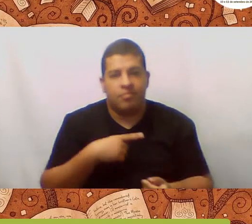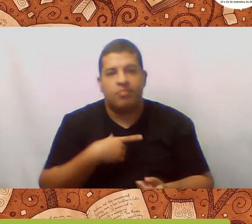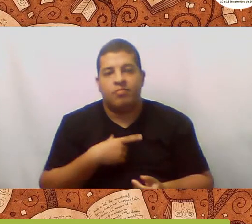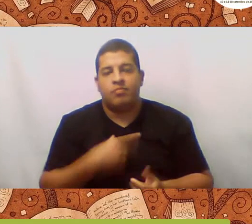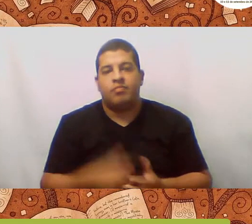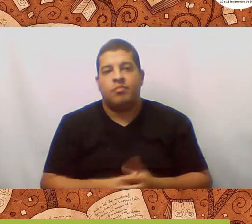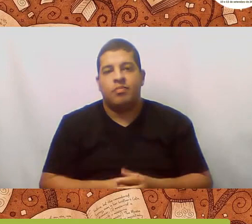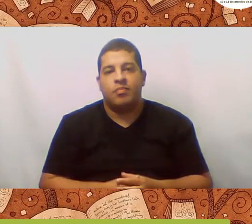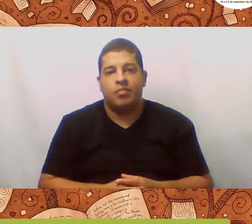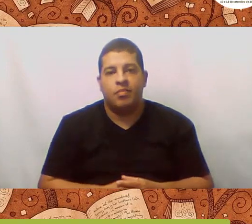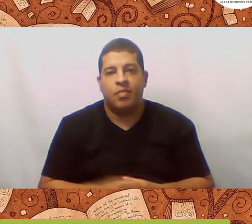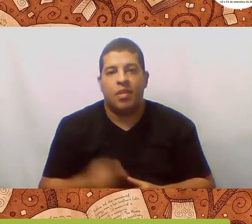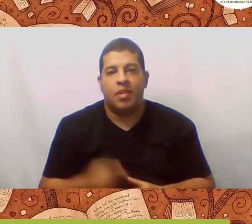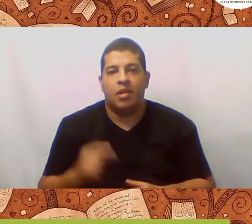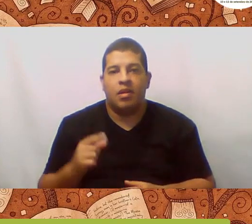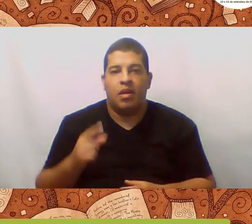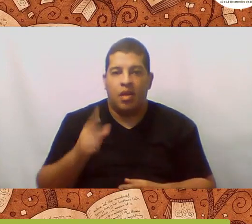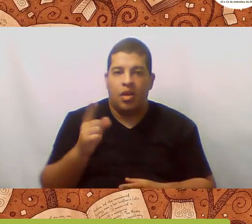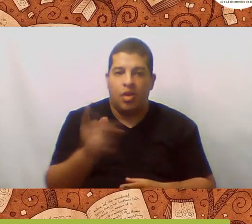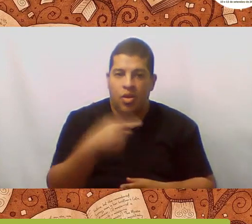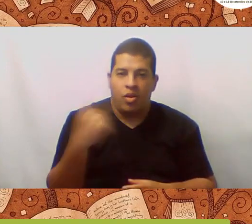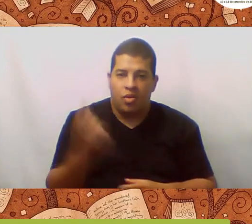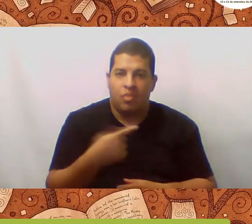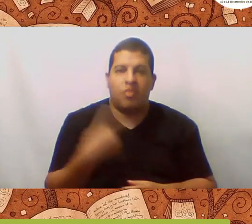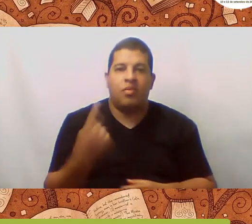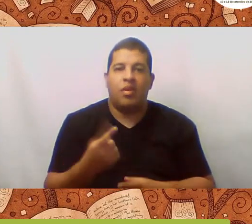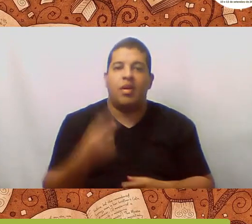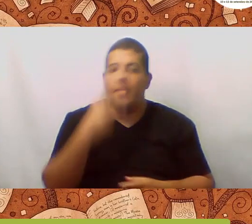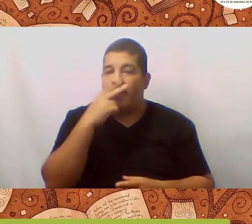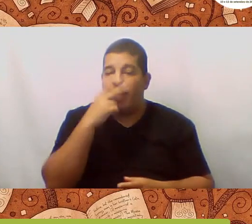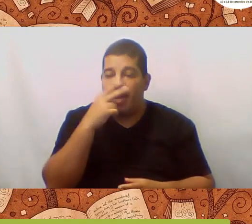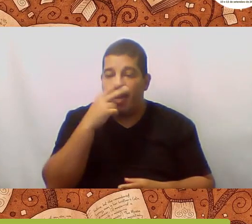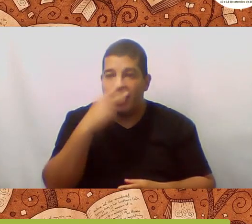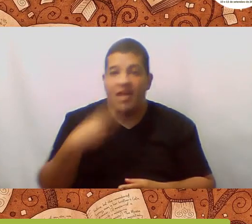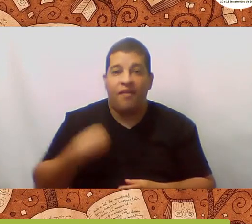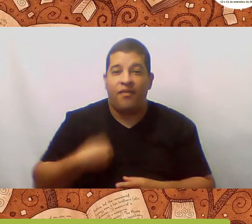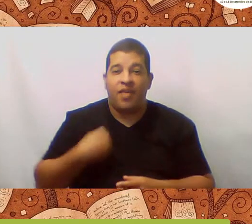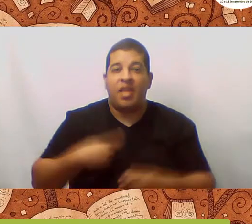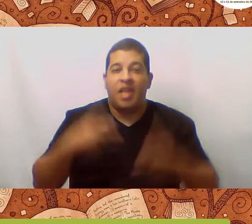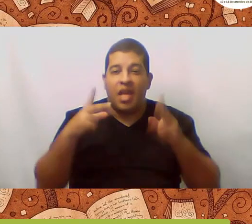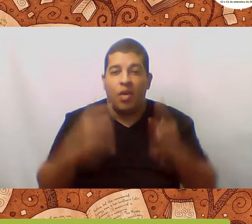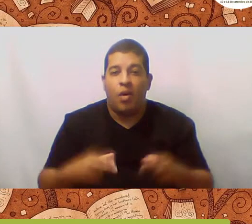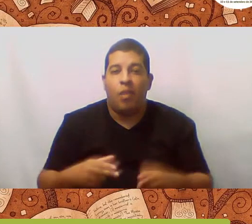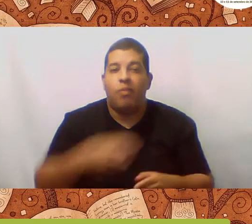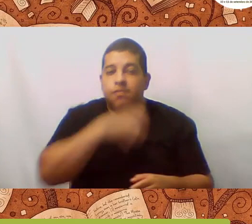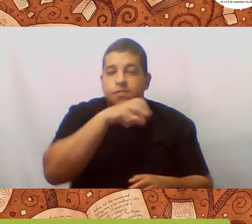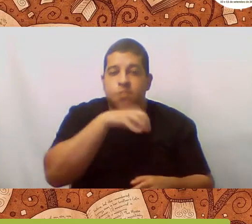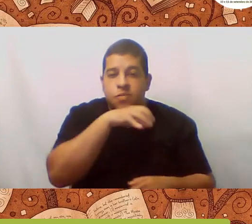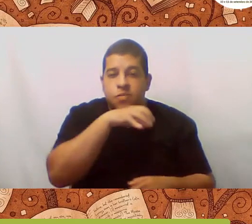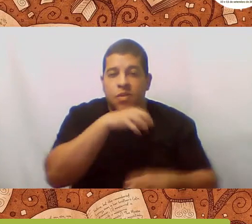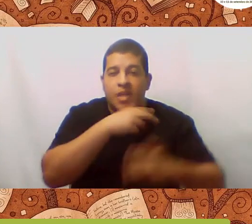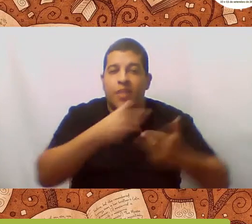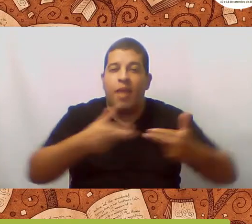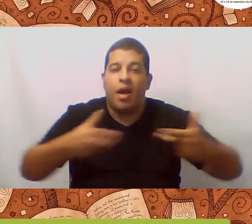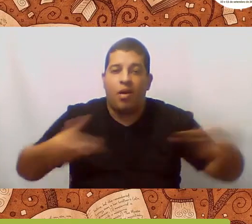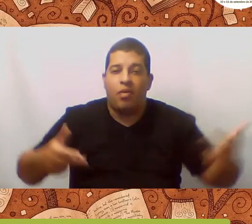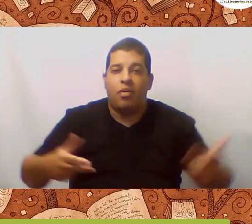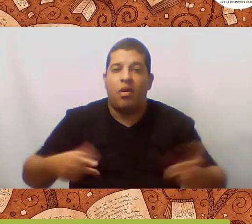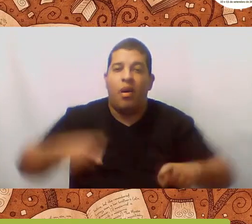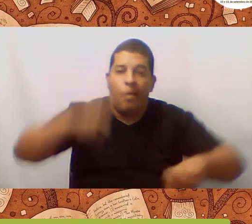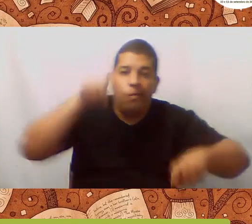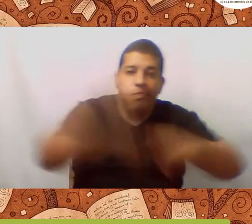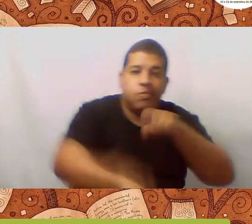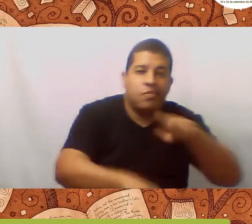Nós estamos entregues a essa selvageria dos estupros e do feminismo, né? Eu acho que